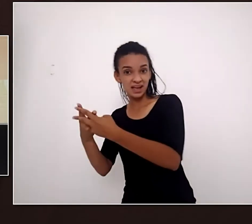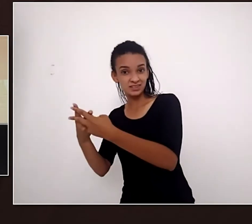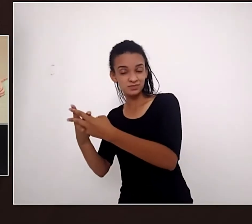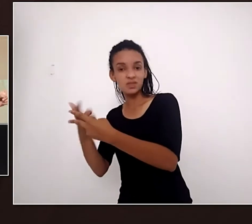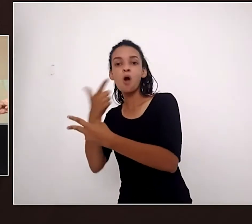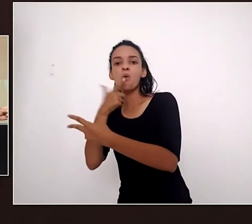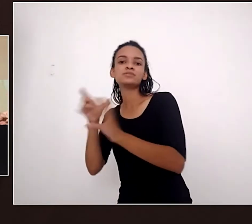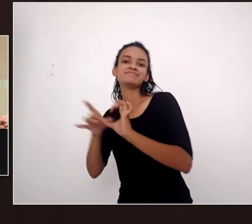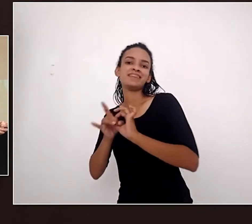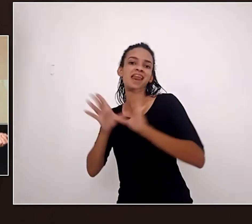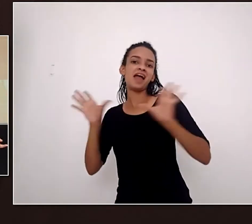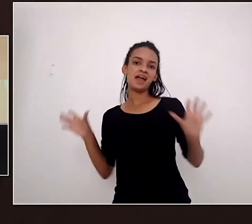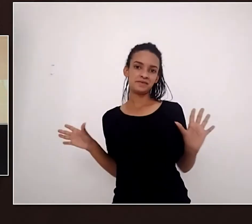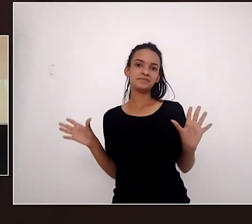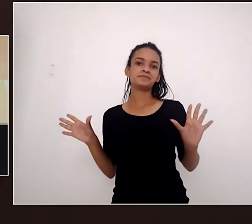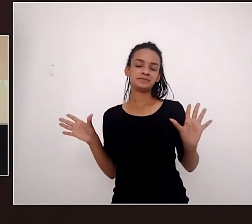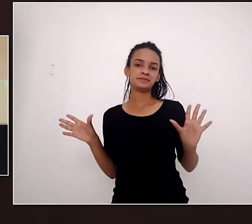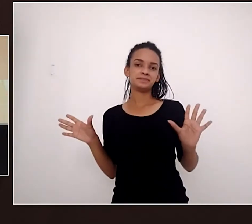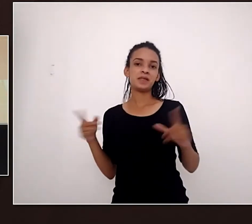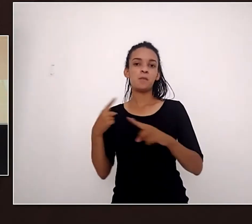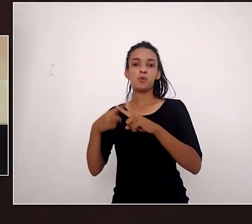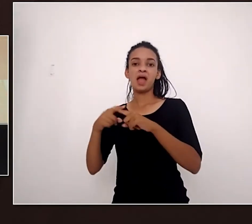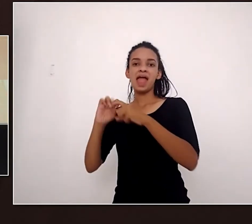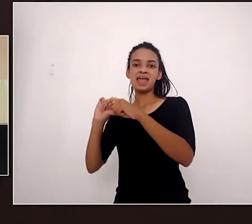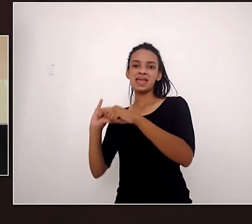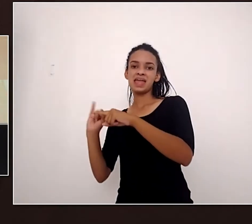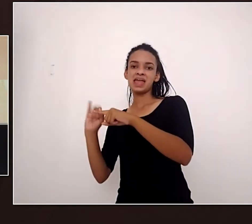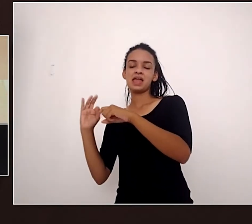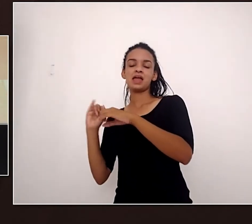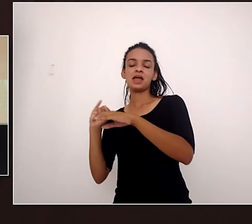que estava na ilha de Pátimo, voltou para